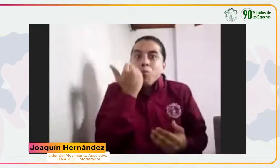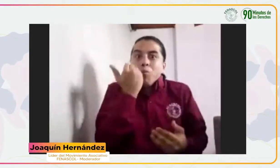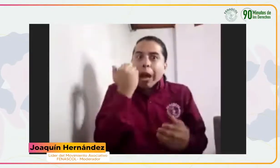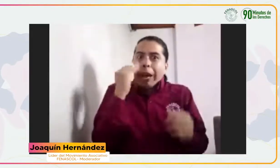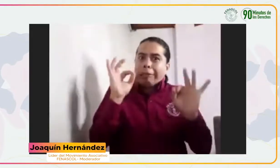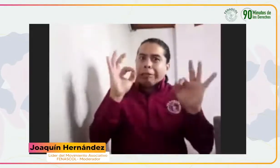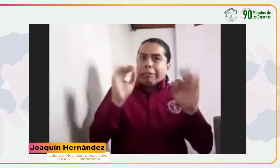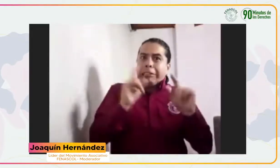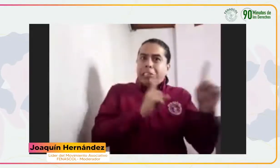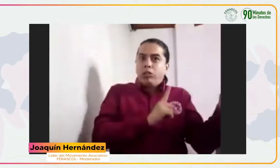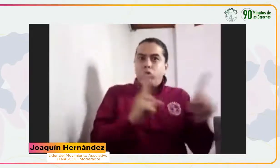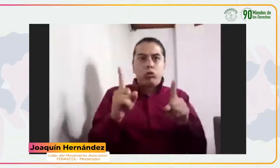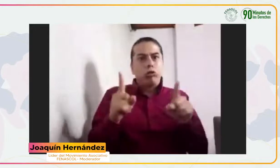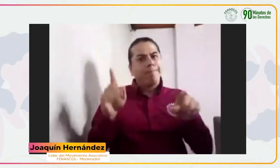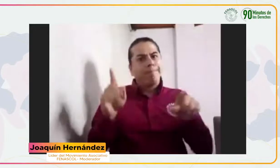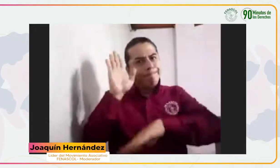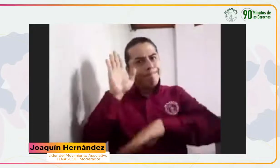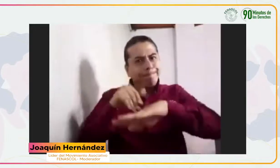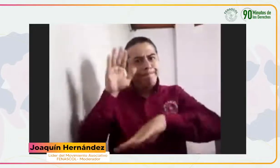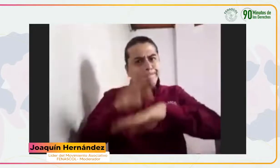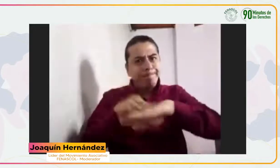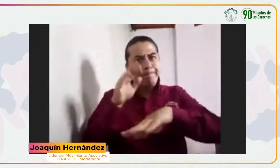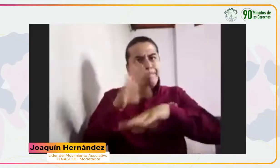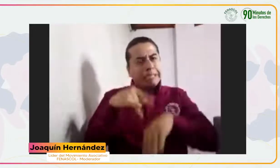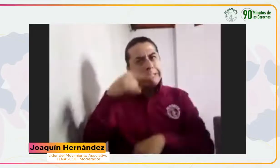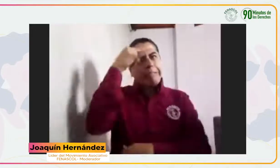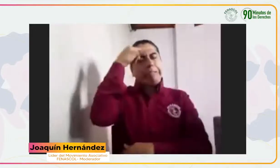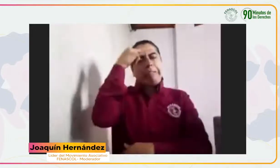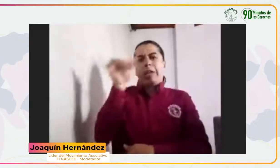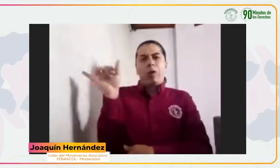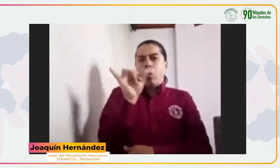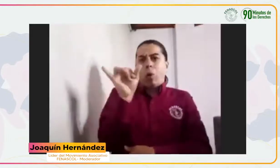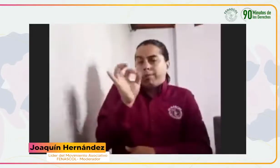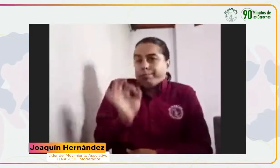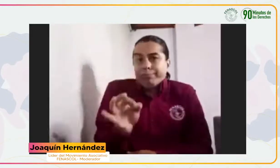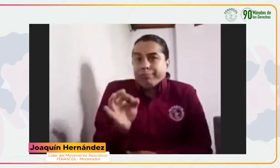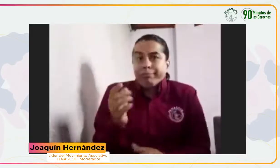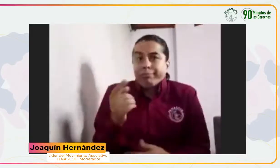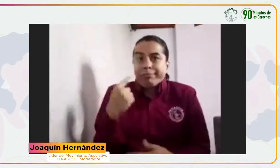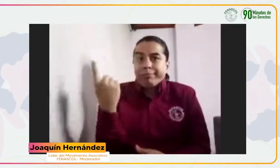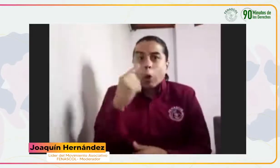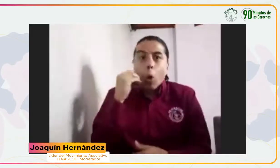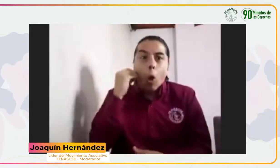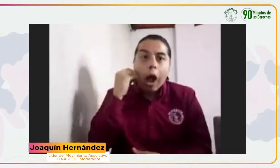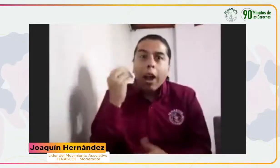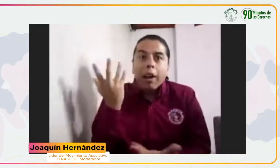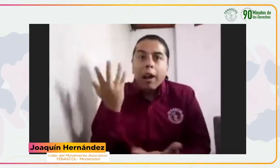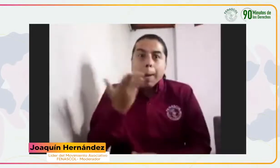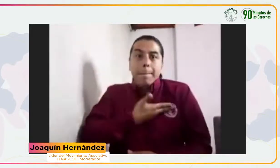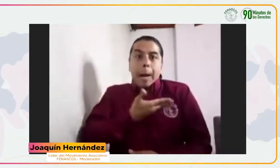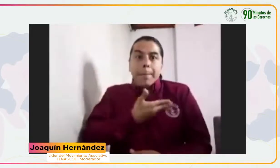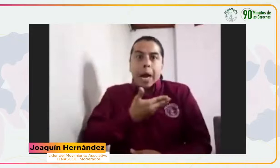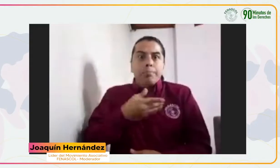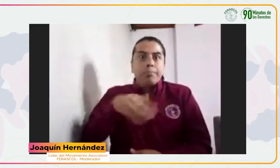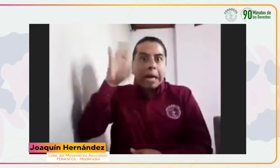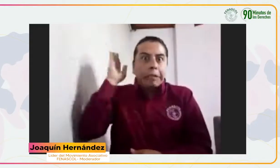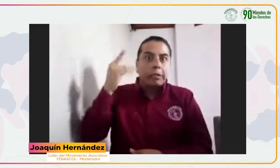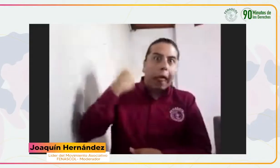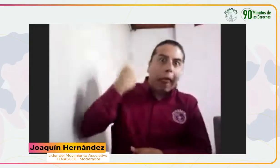que están ustedes sumando desde el Facebook, desde este Facebook Live y con sus opiniones allí que están